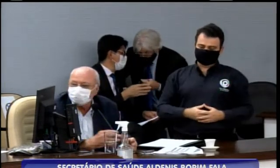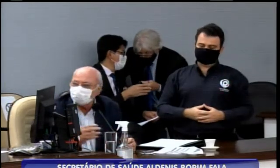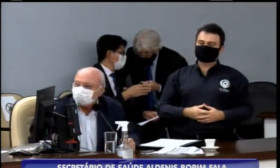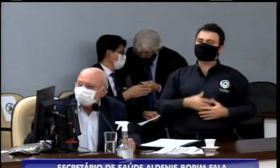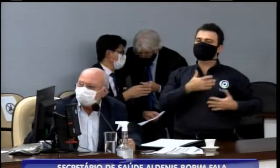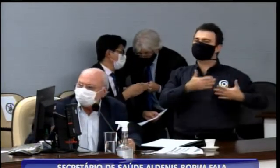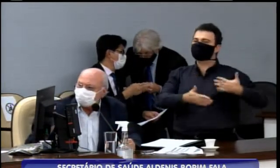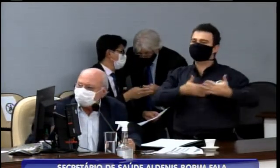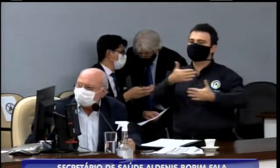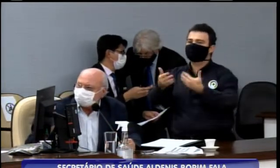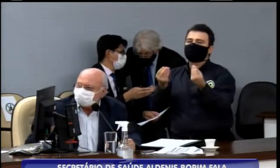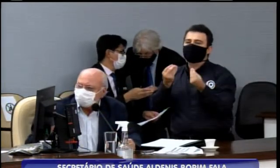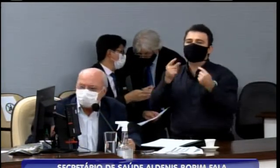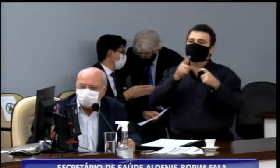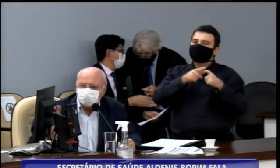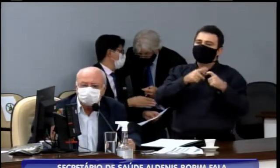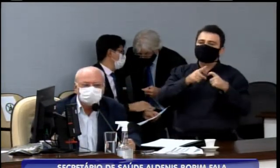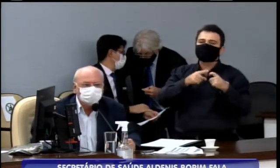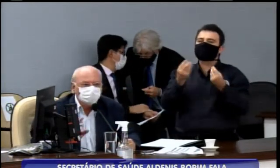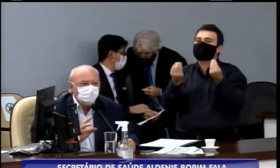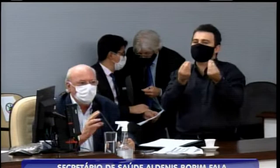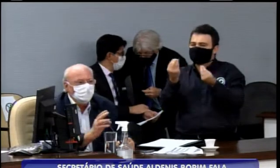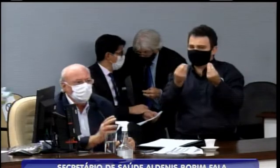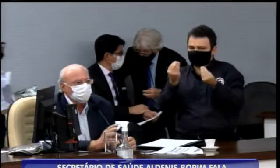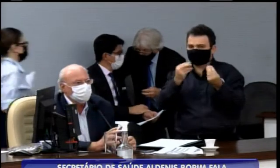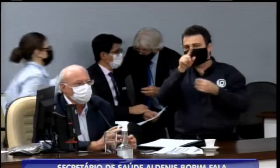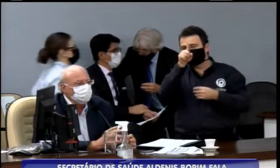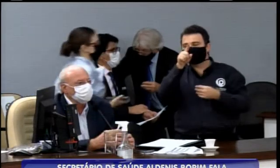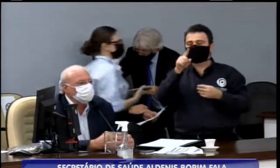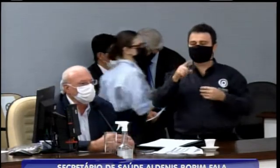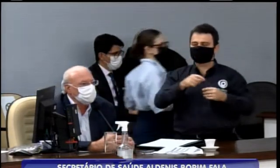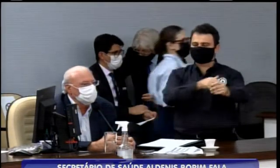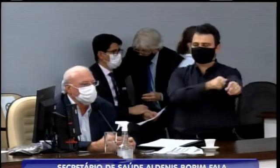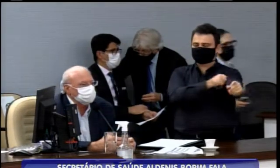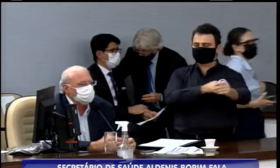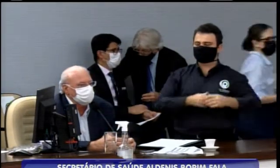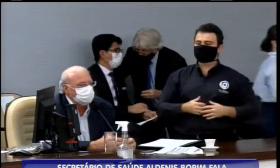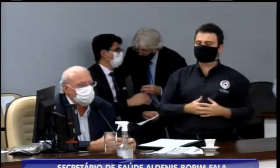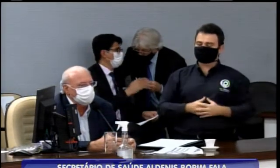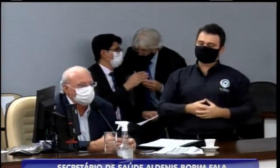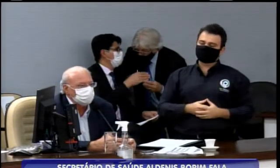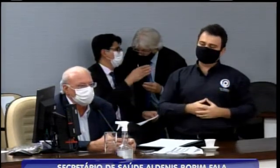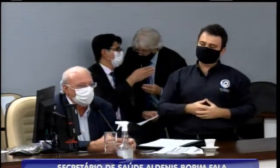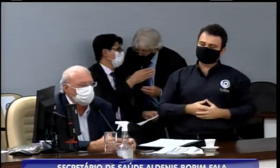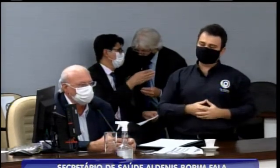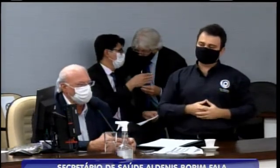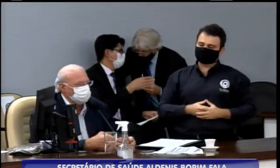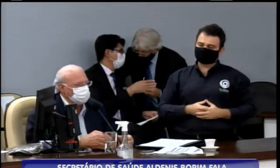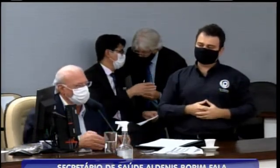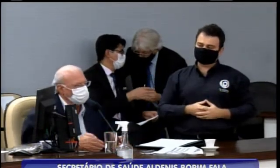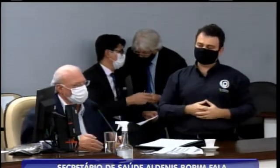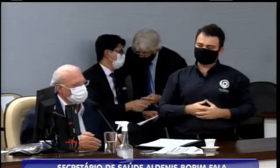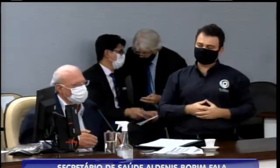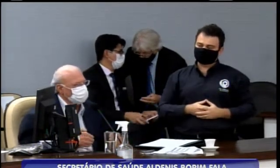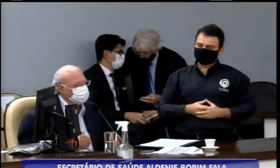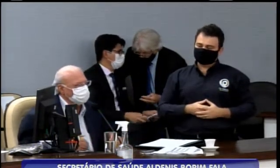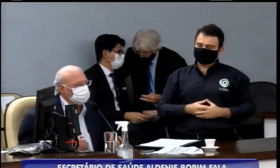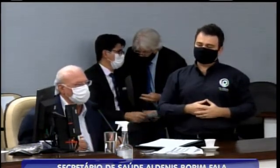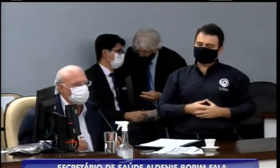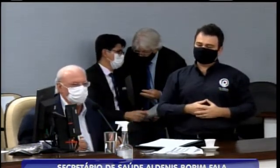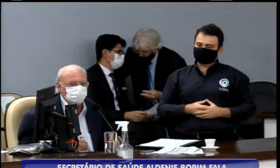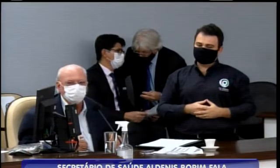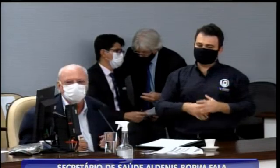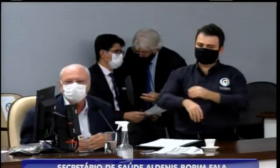Procedimentos. Nós temos 2 tipos de procedimentos. Nós temos aqueles procedimentos onde nós temos uma